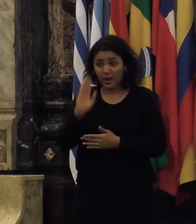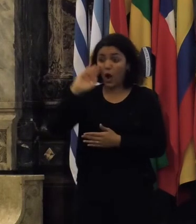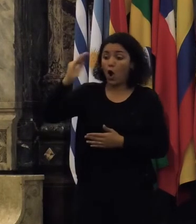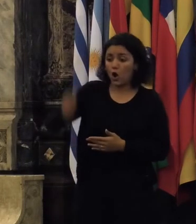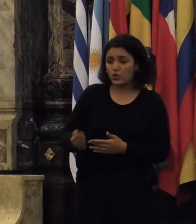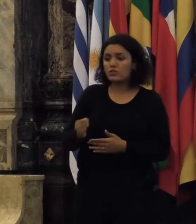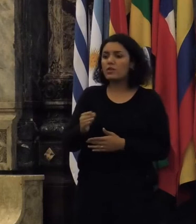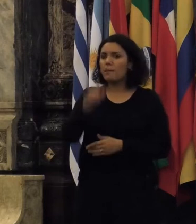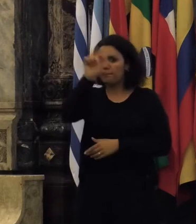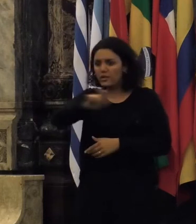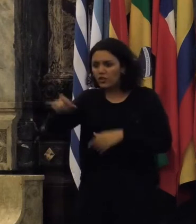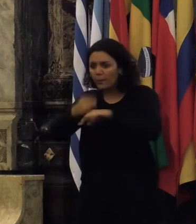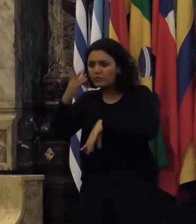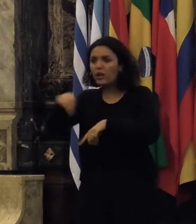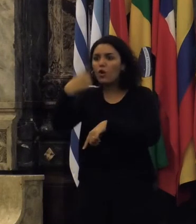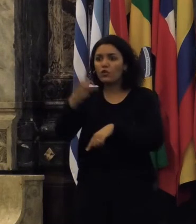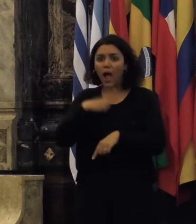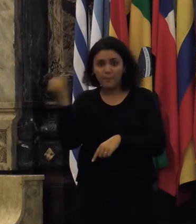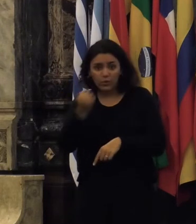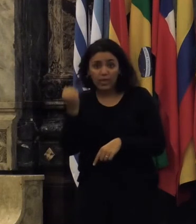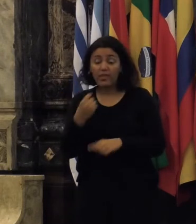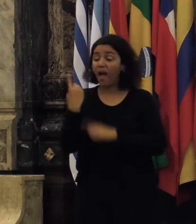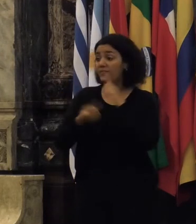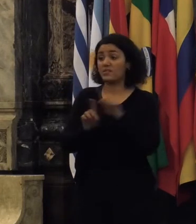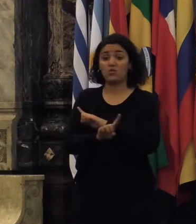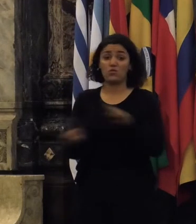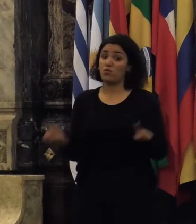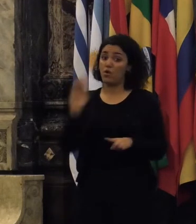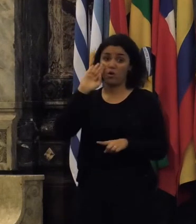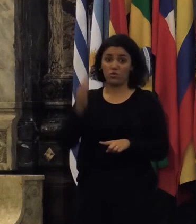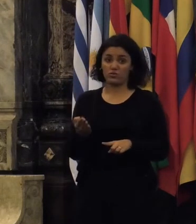en qué importante que puede llegar a ser. Entonces,